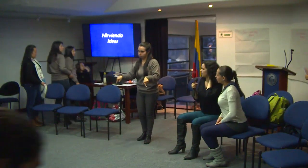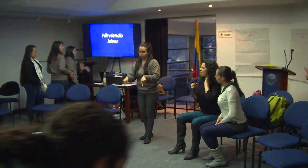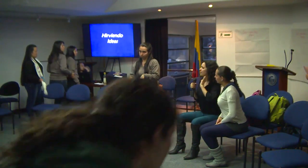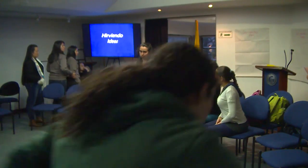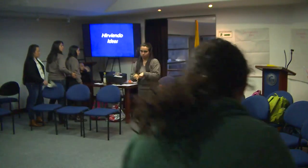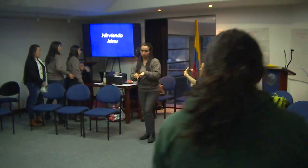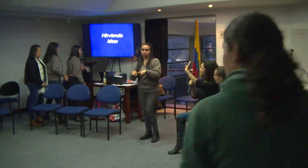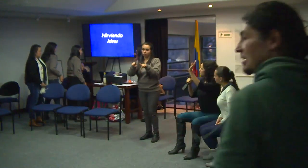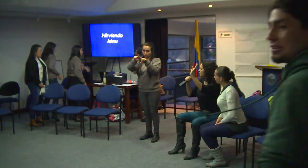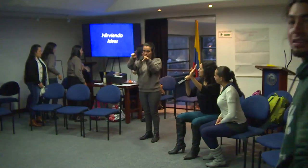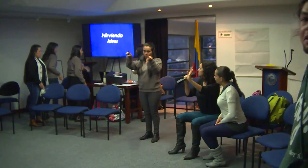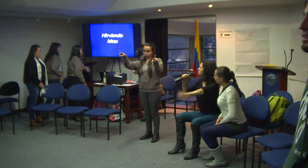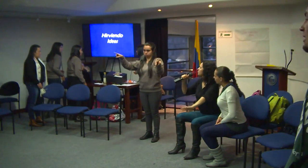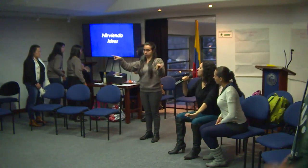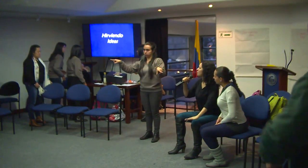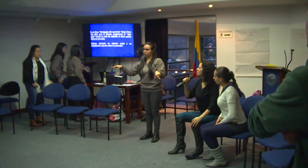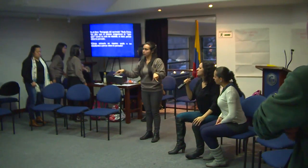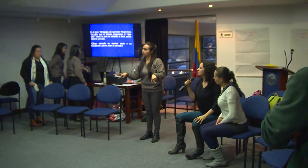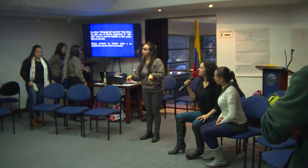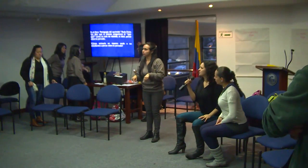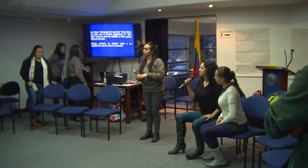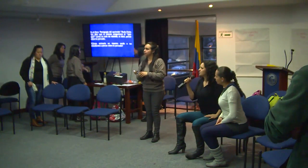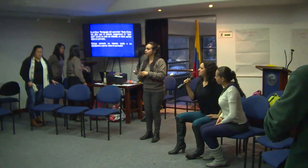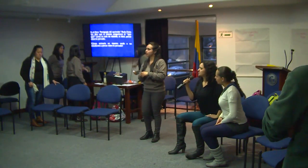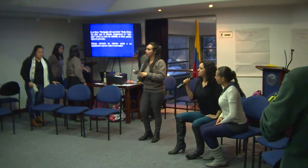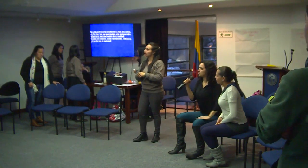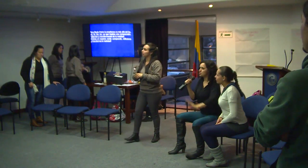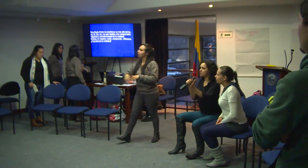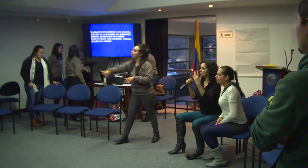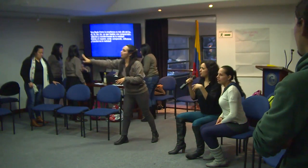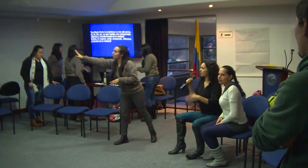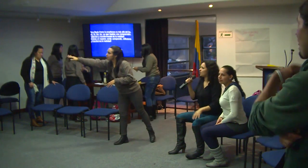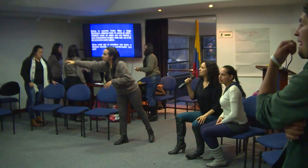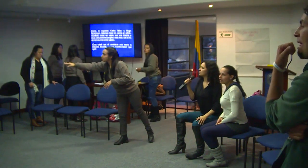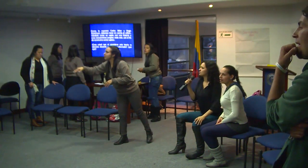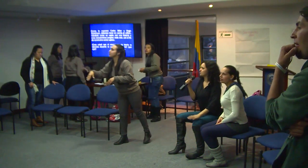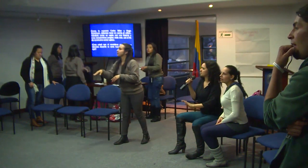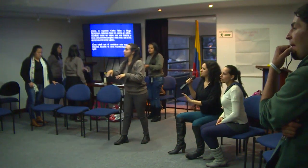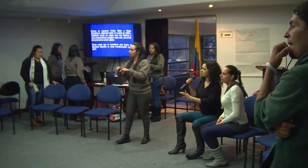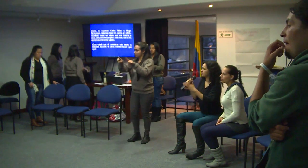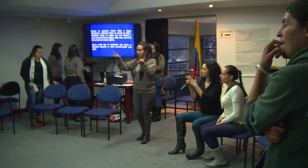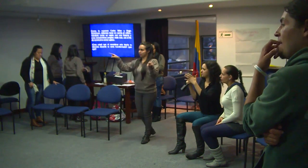Listo, ahora vamos a hacer un círculo, por favor. Un círculo, por favor.